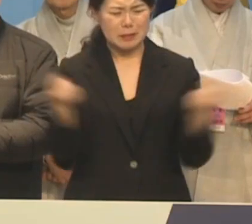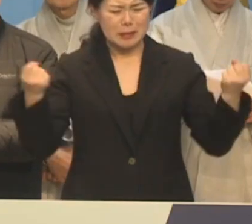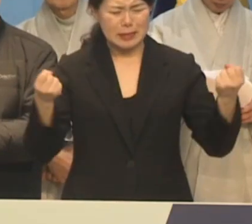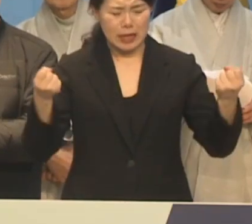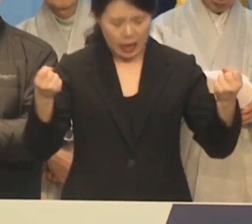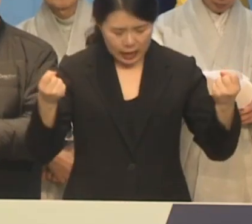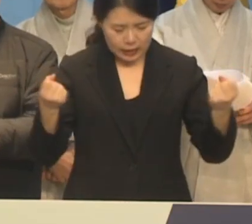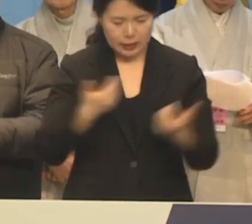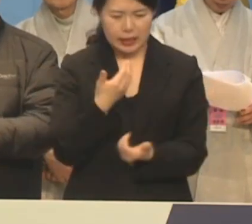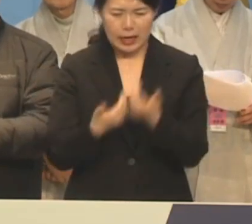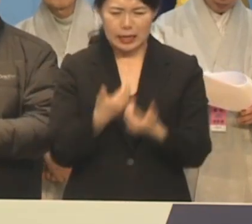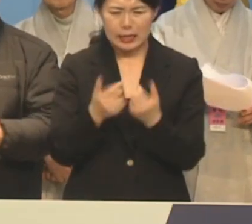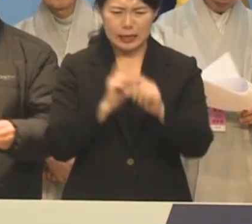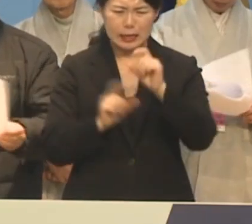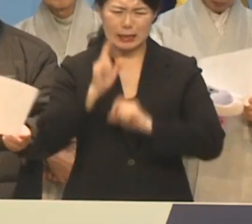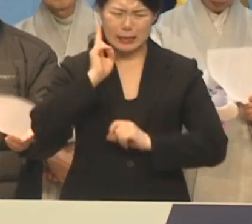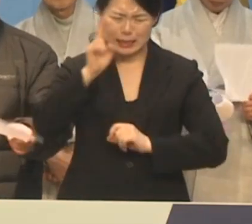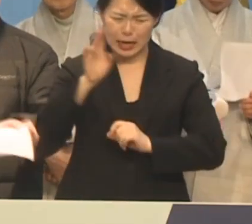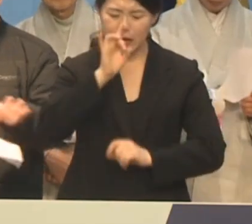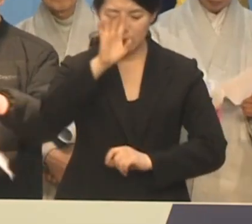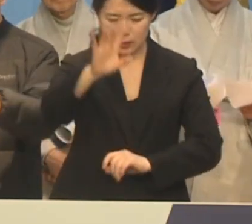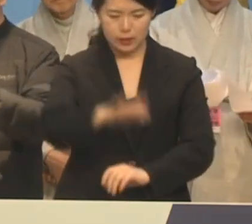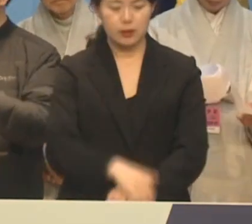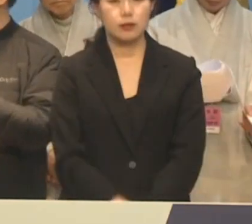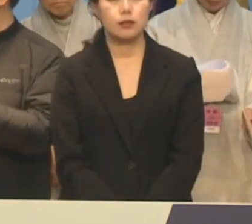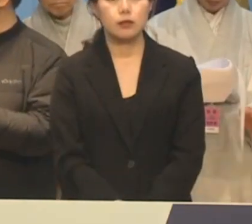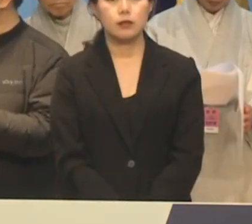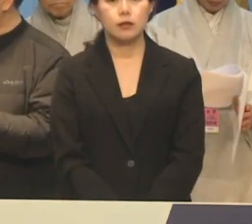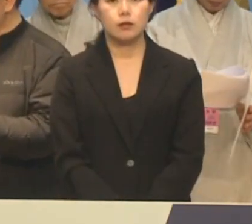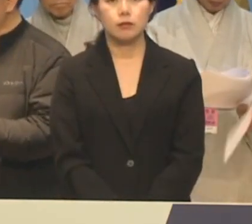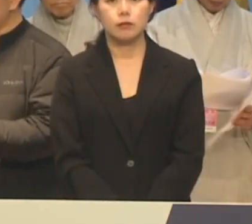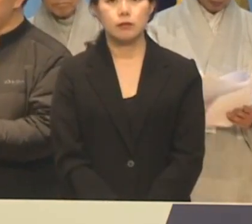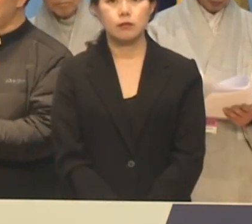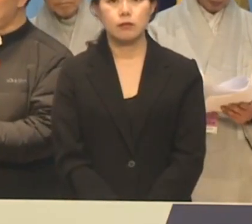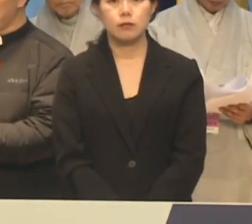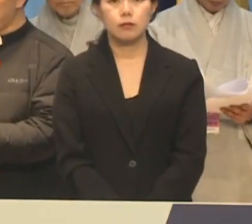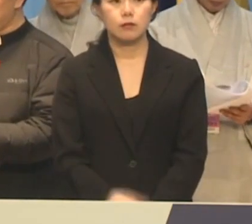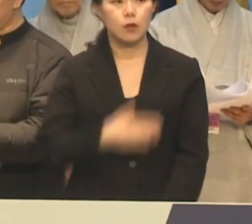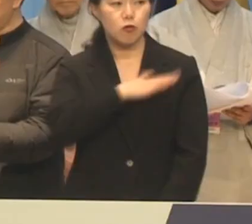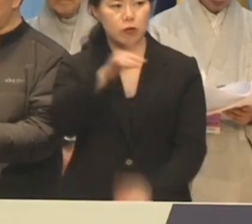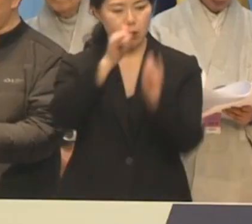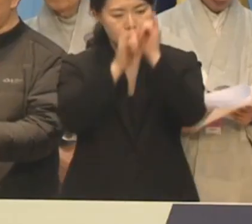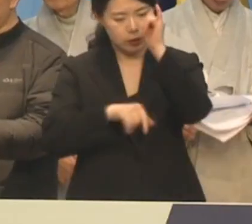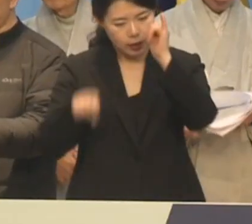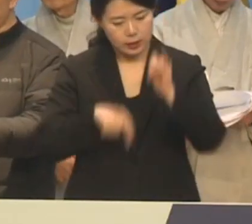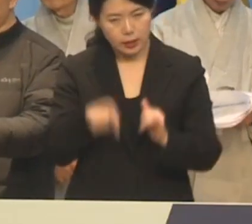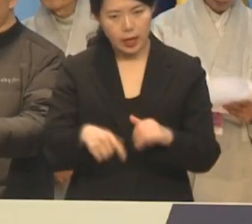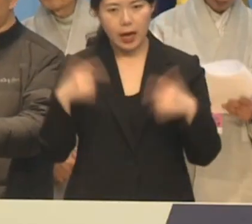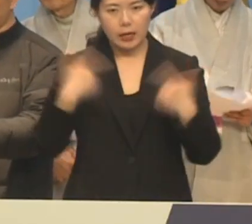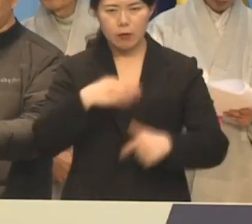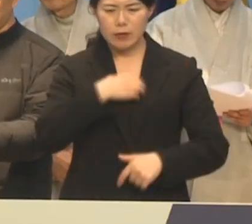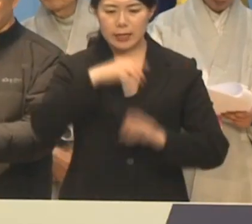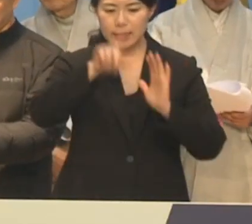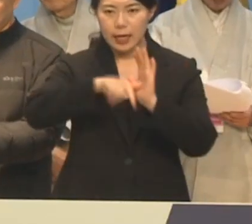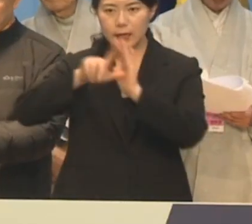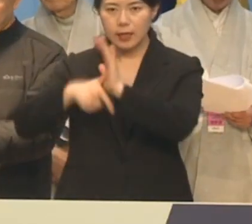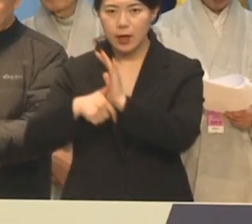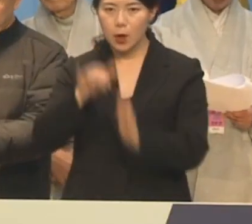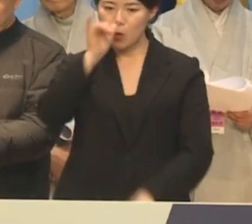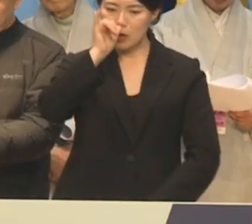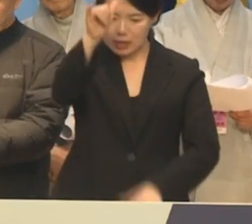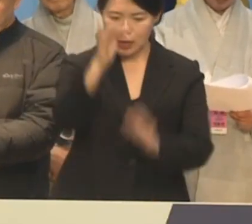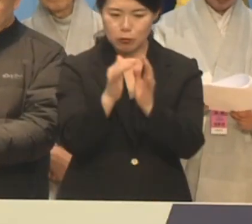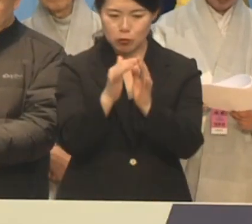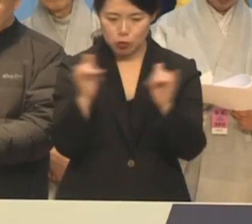갈라치고 갈등을 증폭시켜서는 안 될 것입니다. 우리의 역사에는 늘 위기마다 위대한